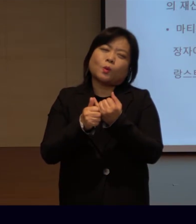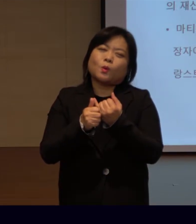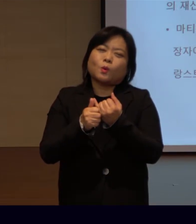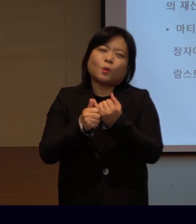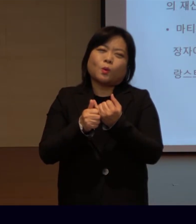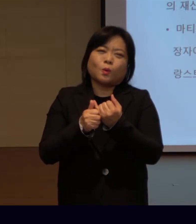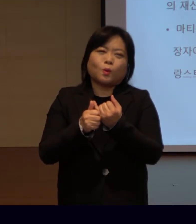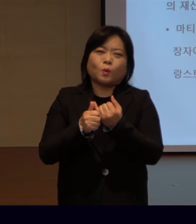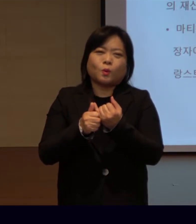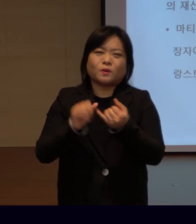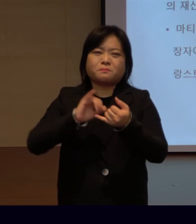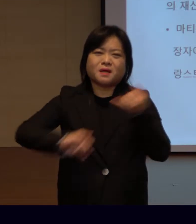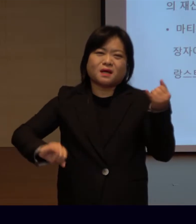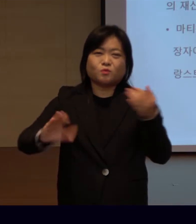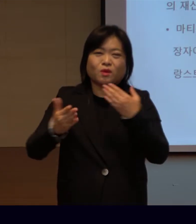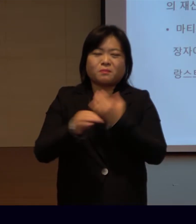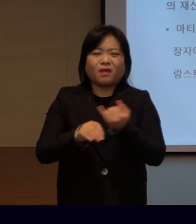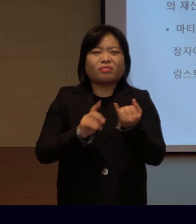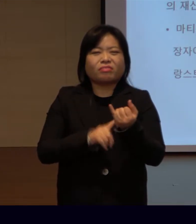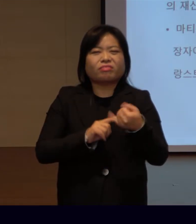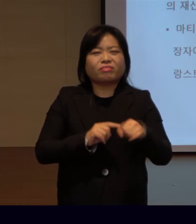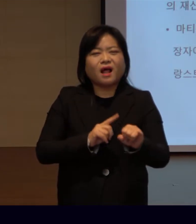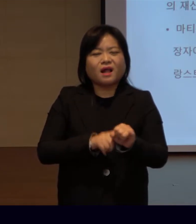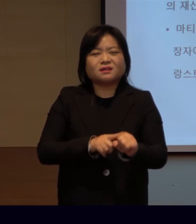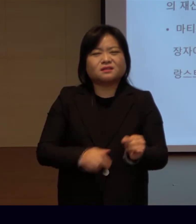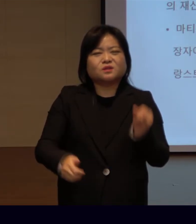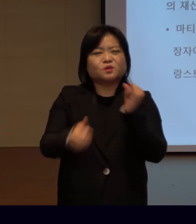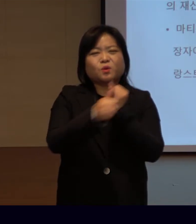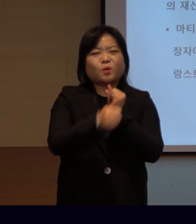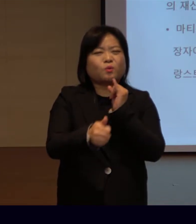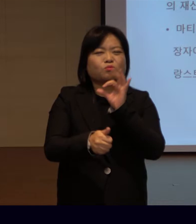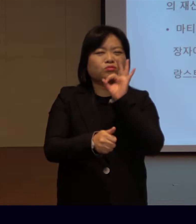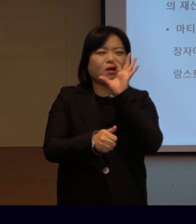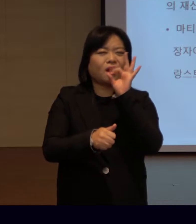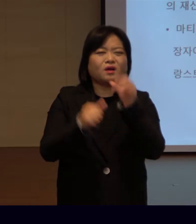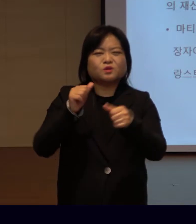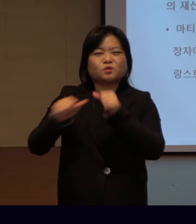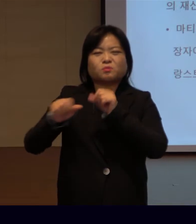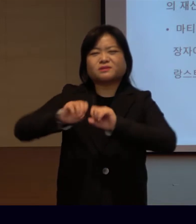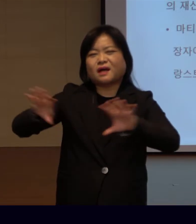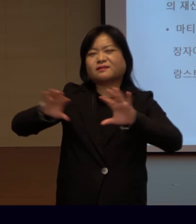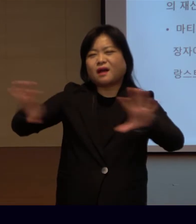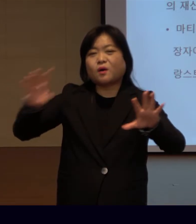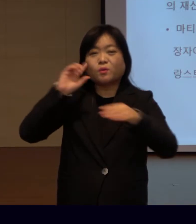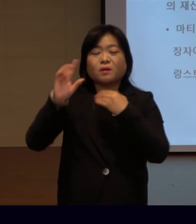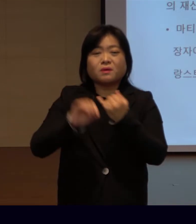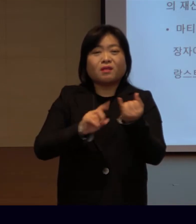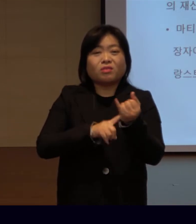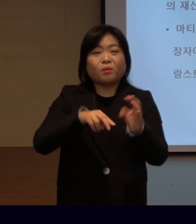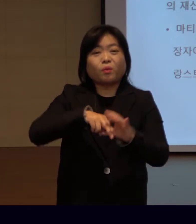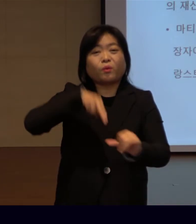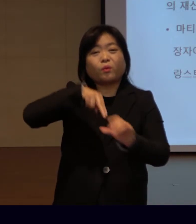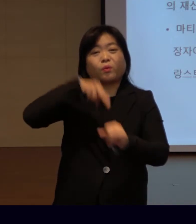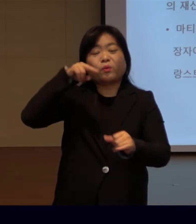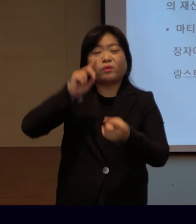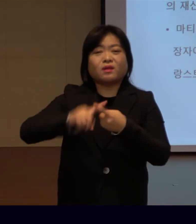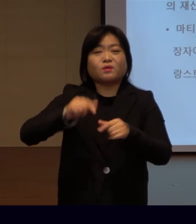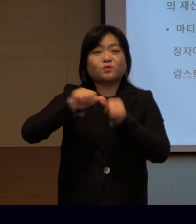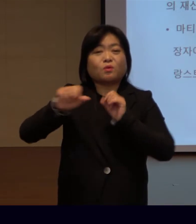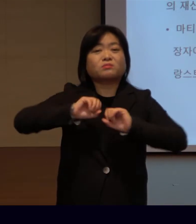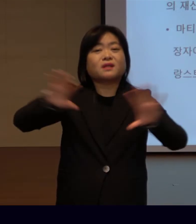나면 딸을 시집 보낼 수가 없어요. 왜냐하면 소문이 다 나니까 얘가 사실은 돈이 없대 이렇게